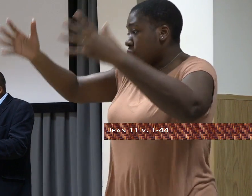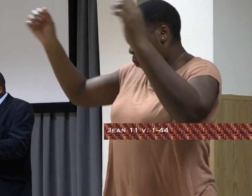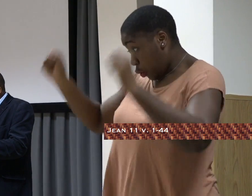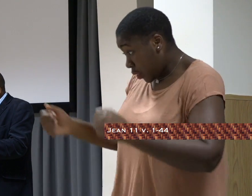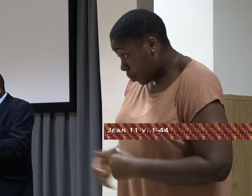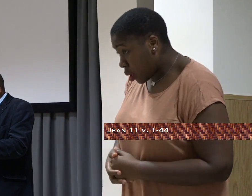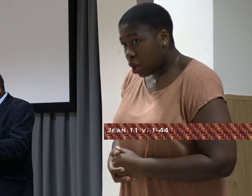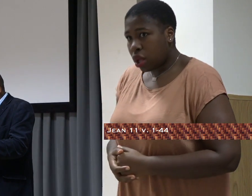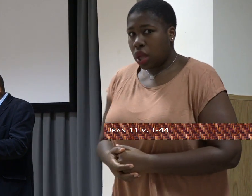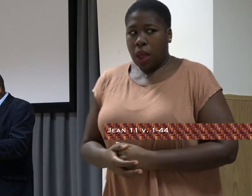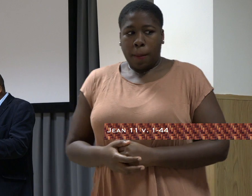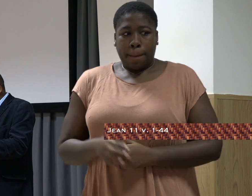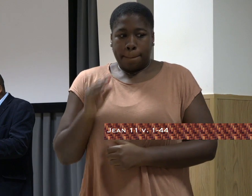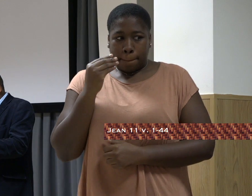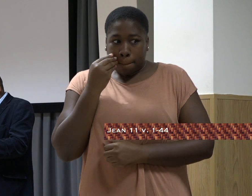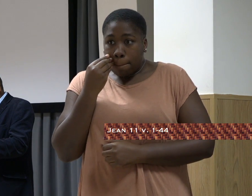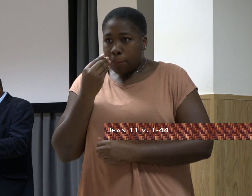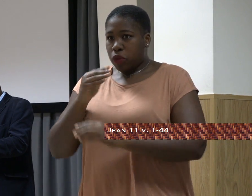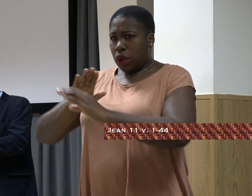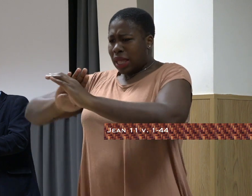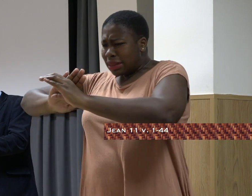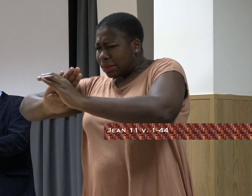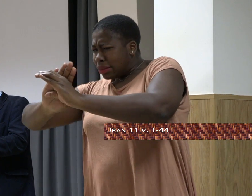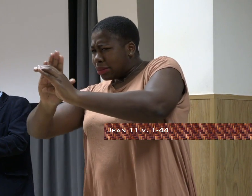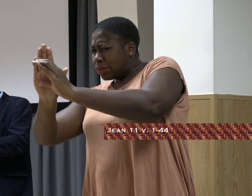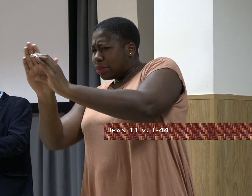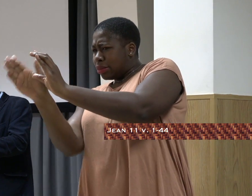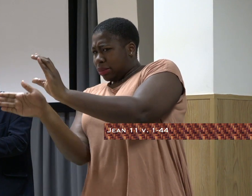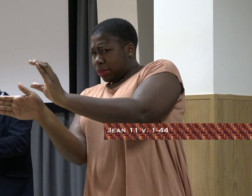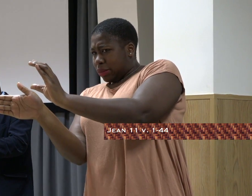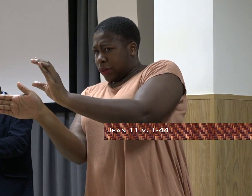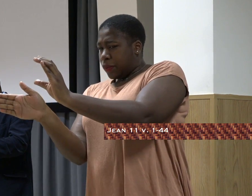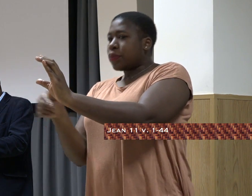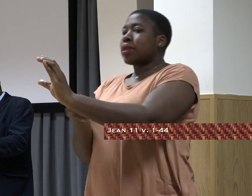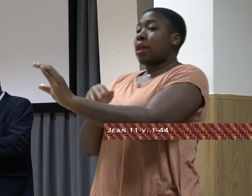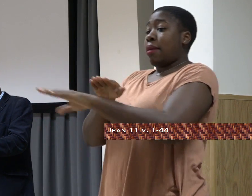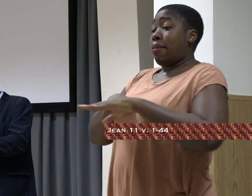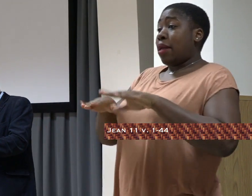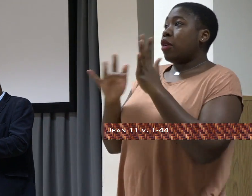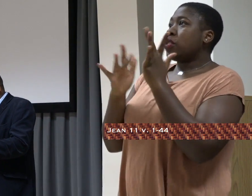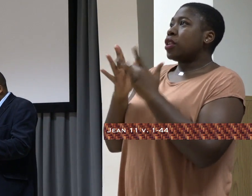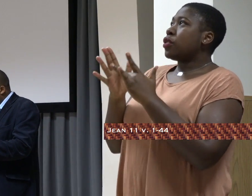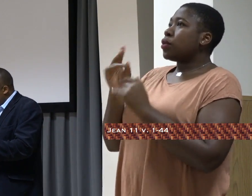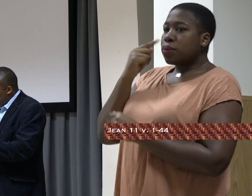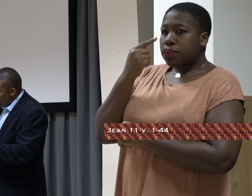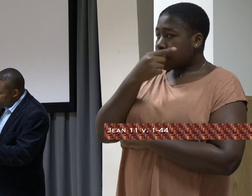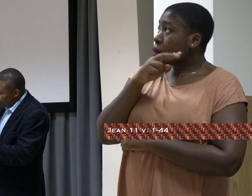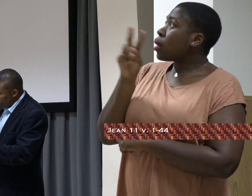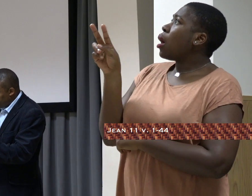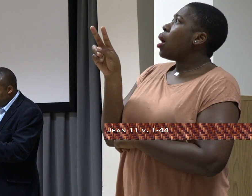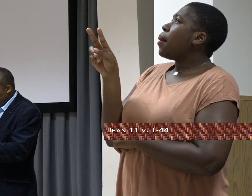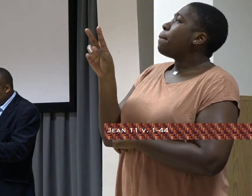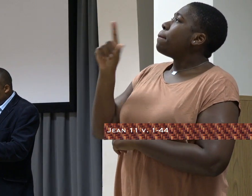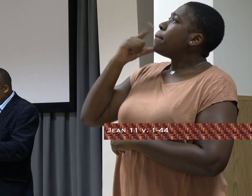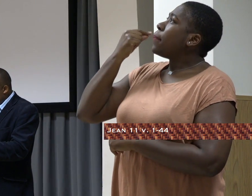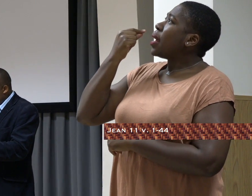Ils ôtèrent donc la pierre. Et Jésus leva les yeux en haut et il dit, Père, je te rends grâce de ce que tu m'as